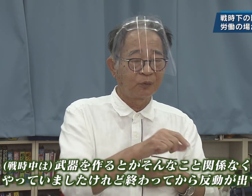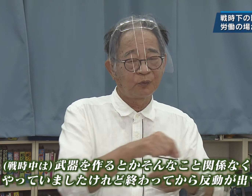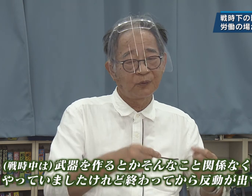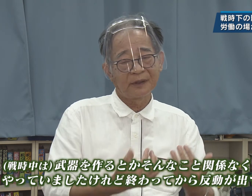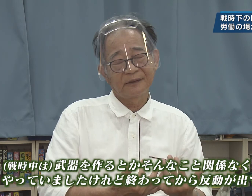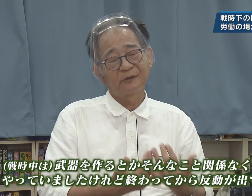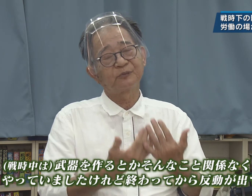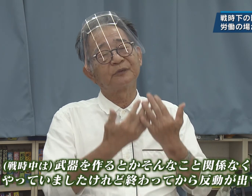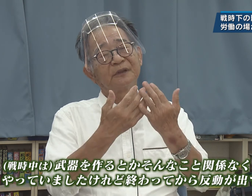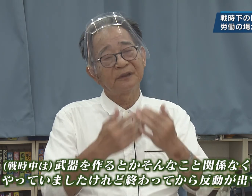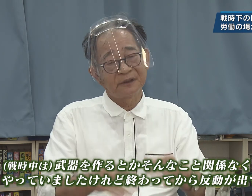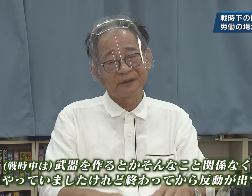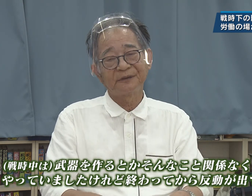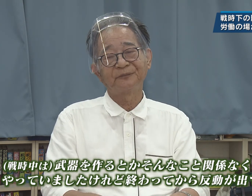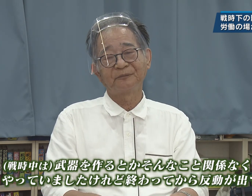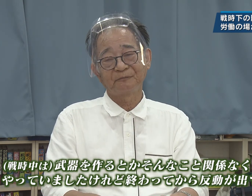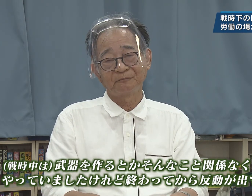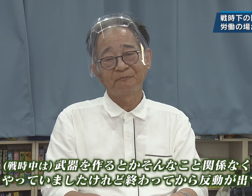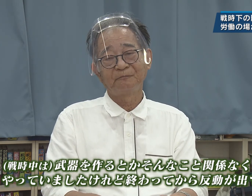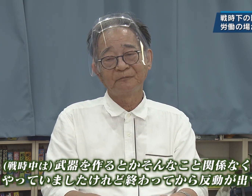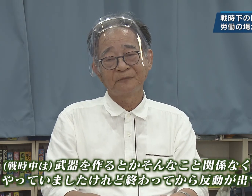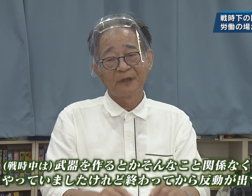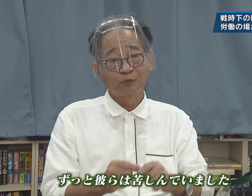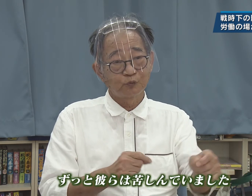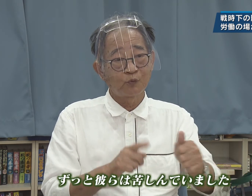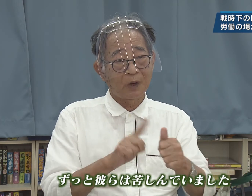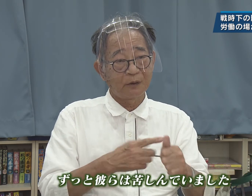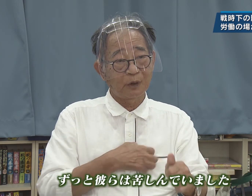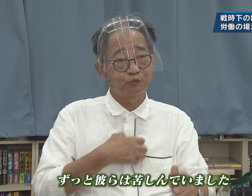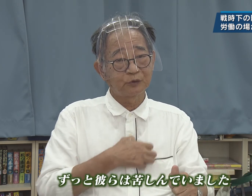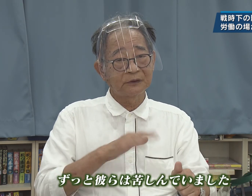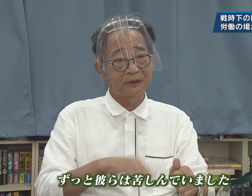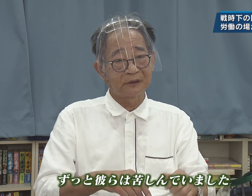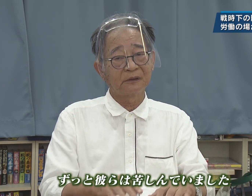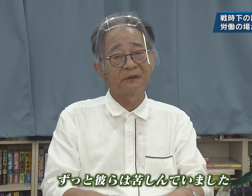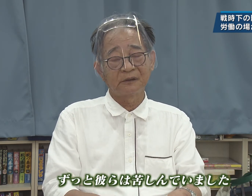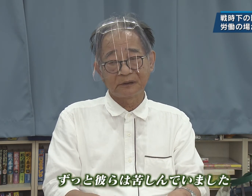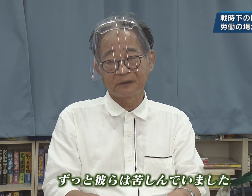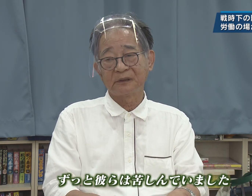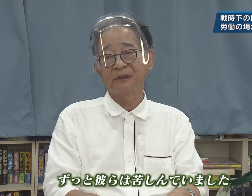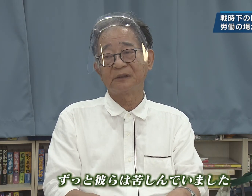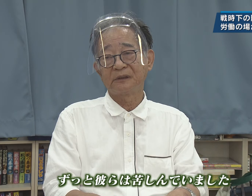反動が出てきたといいますかずっと彼はプル死んでいました